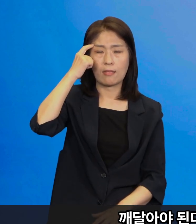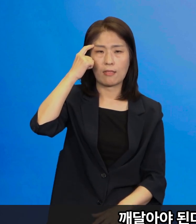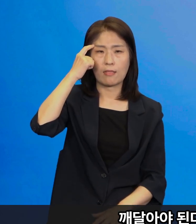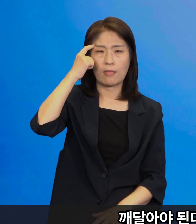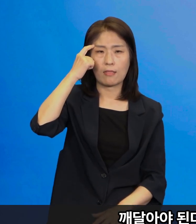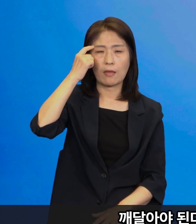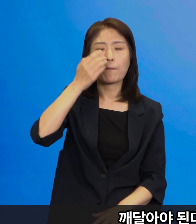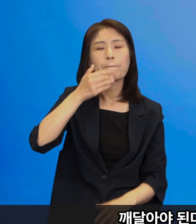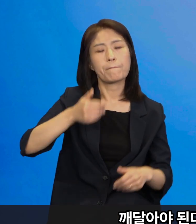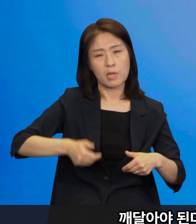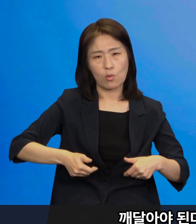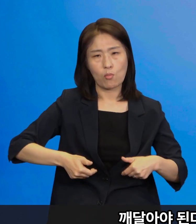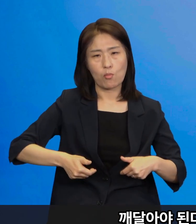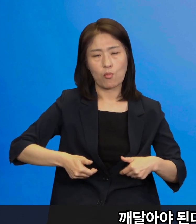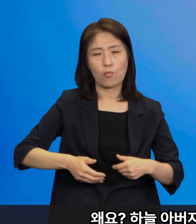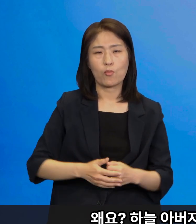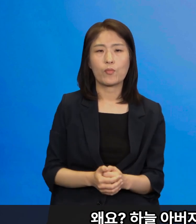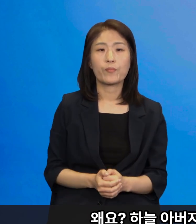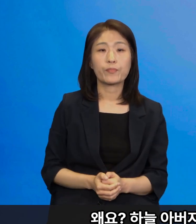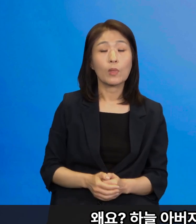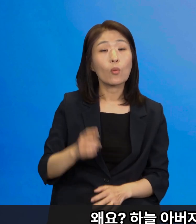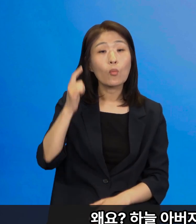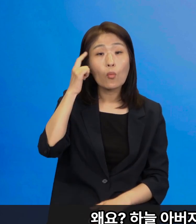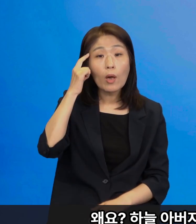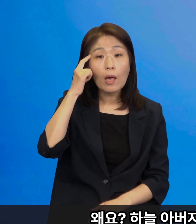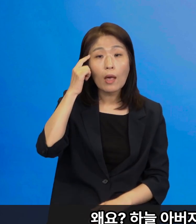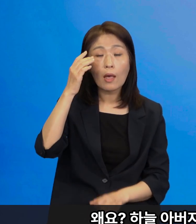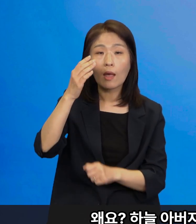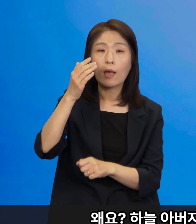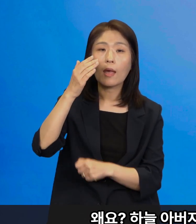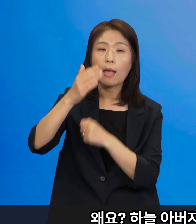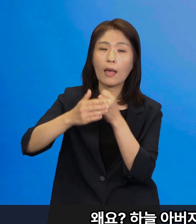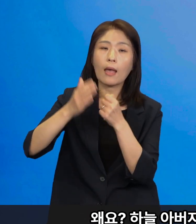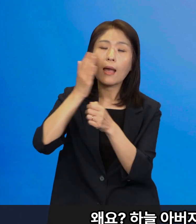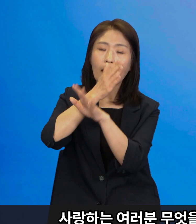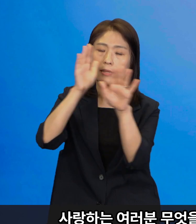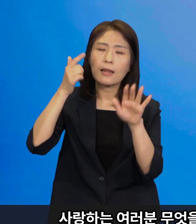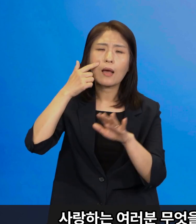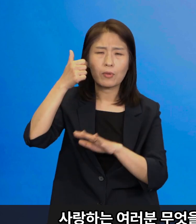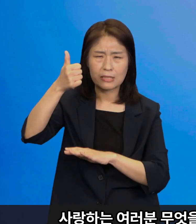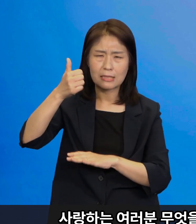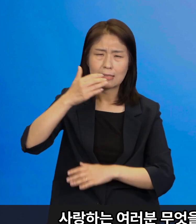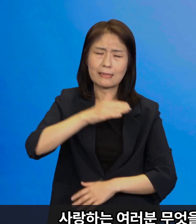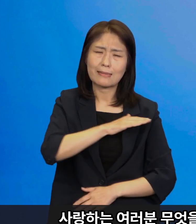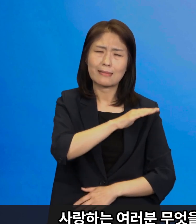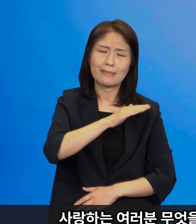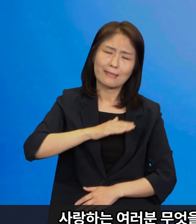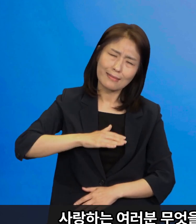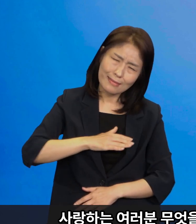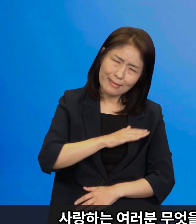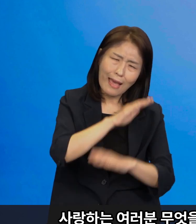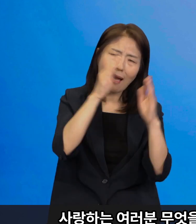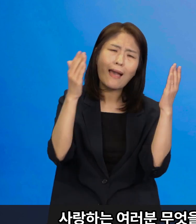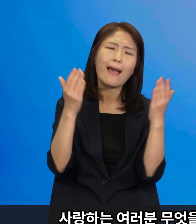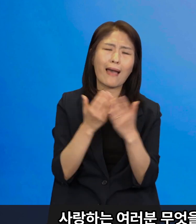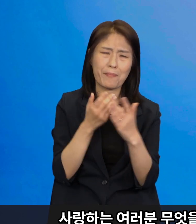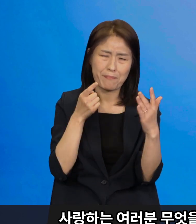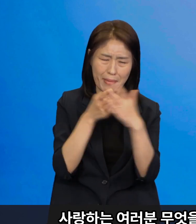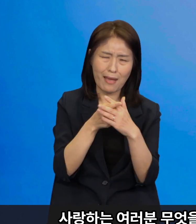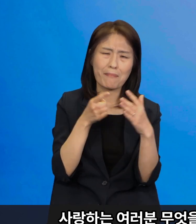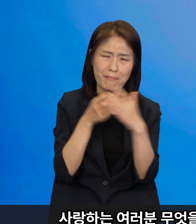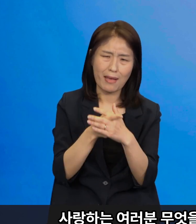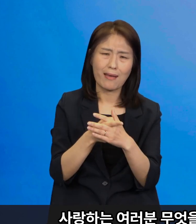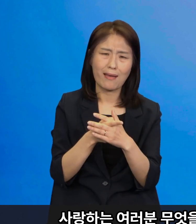깨달아야 된다라고 말씀을 하시는 거예요. 왜요? 하늘 아버지께서는 모든 것을 다 아시니까. 사랑하는 여러분, 무엇을